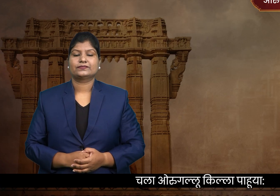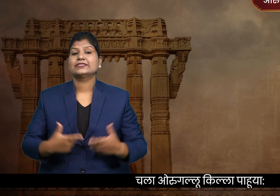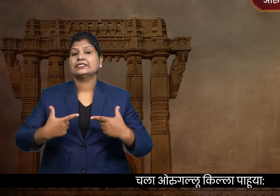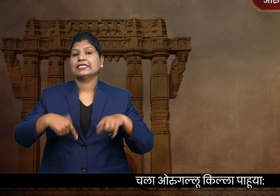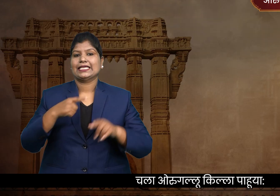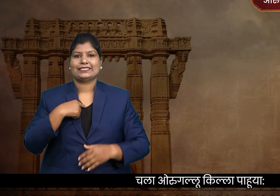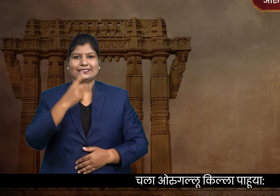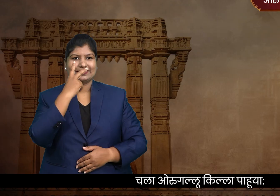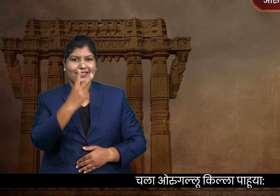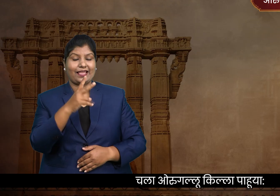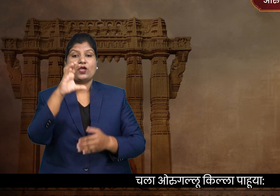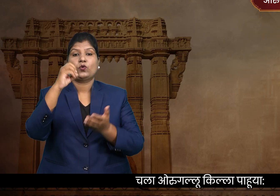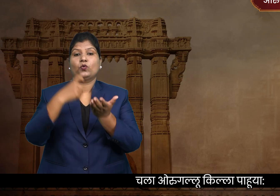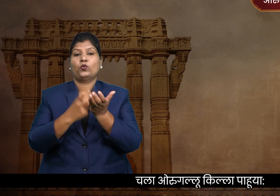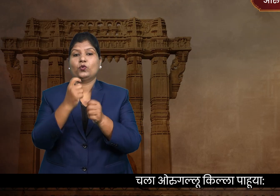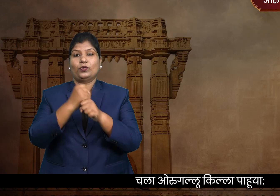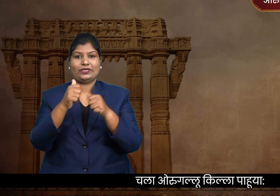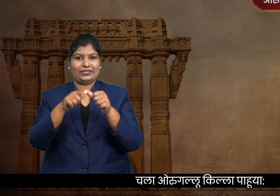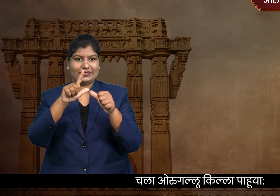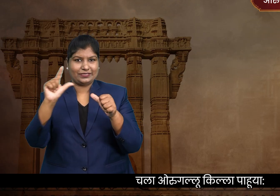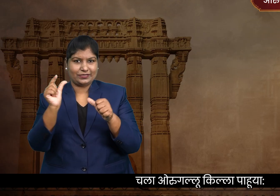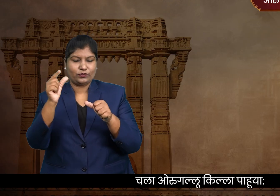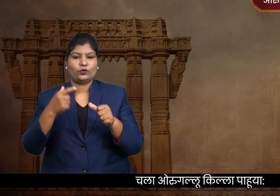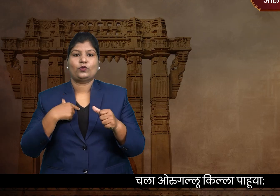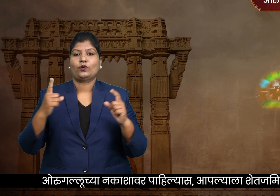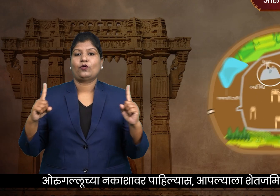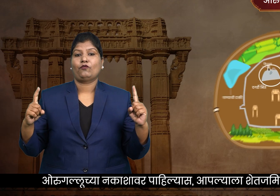चला ओरुगल्लू किल्ला पाहूया.